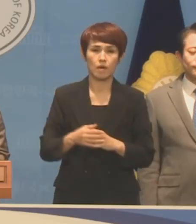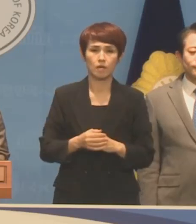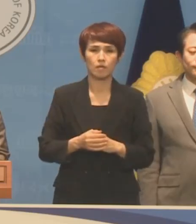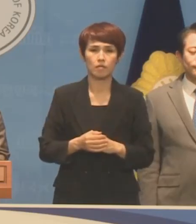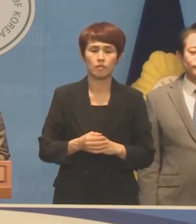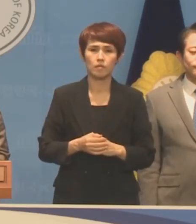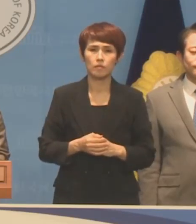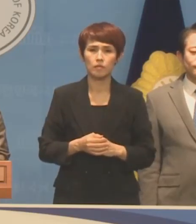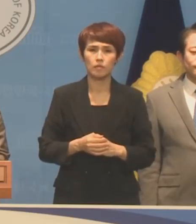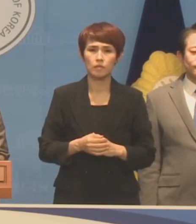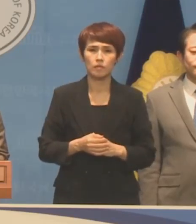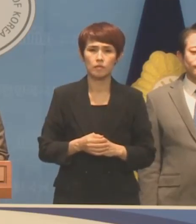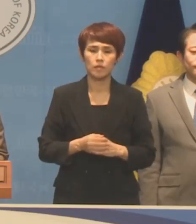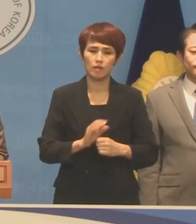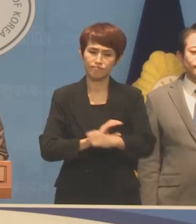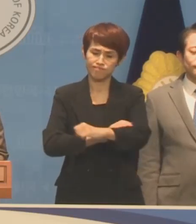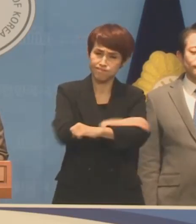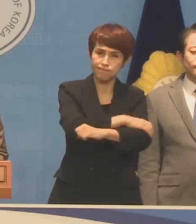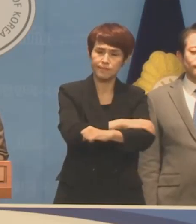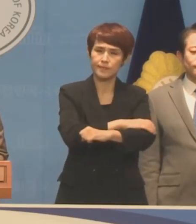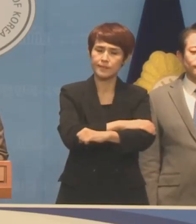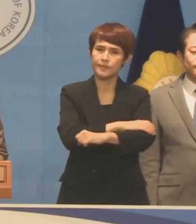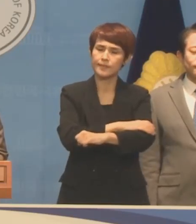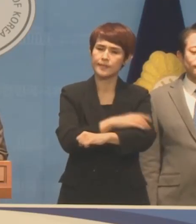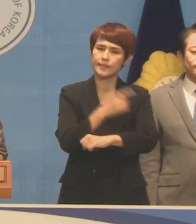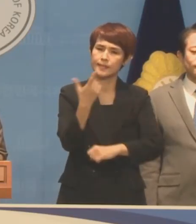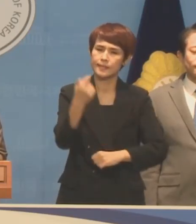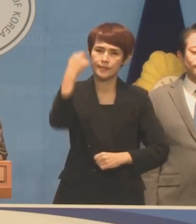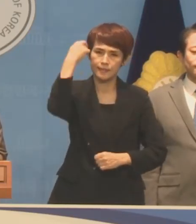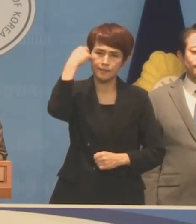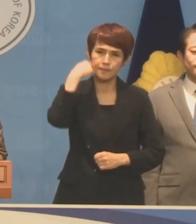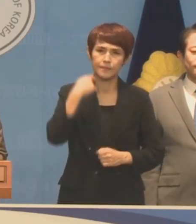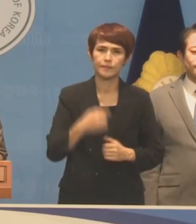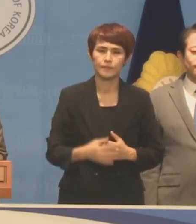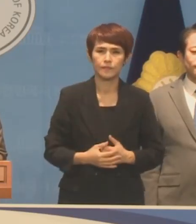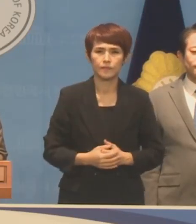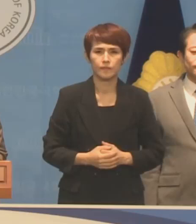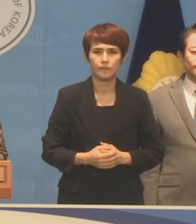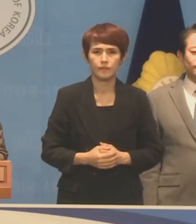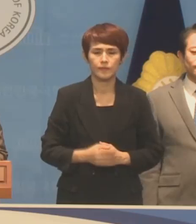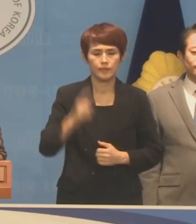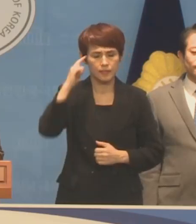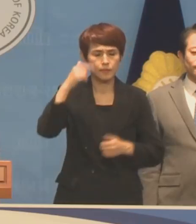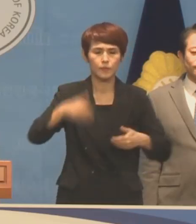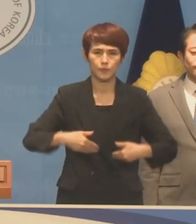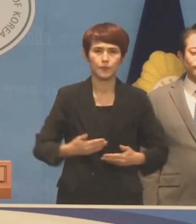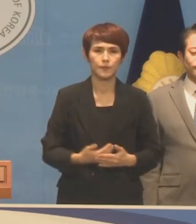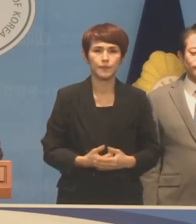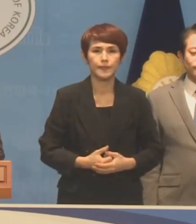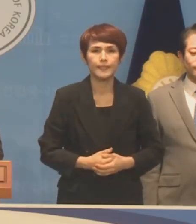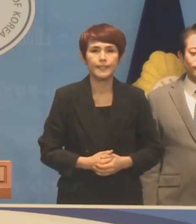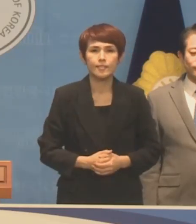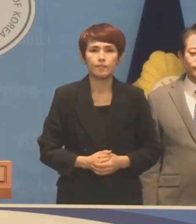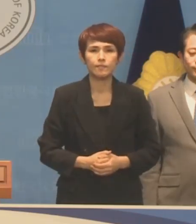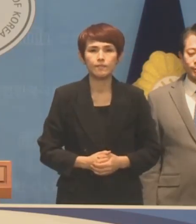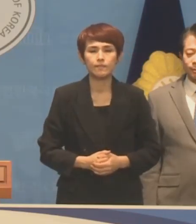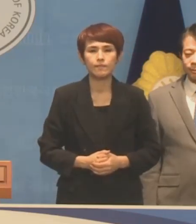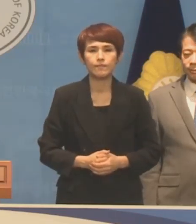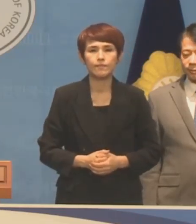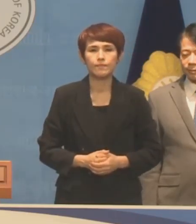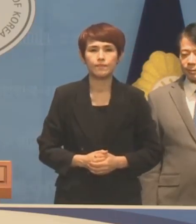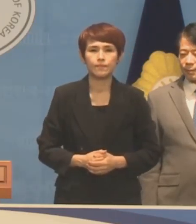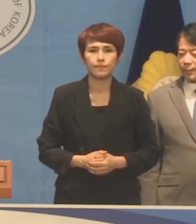부실금융기관을 대상으로 갑질을 하는 것은 아닌지도 돌아봐야 됩니다. 감사합니다.